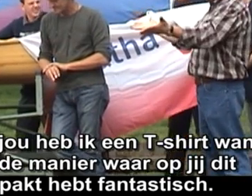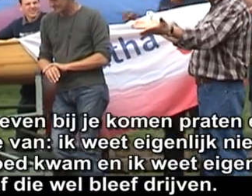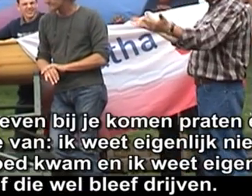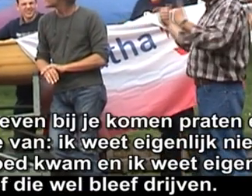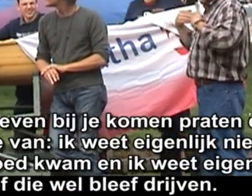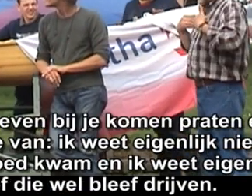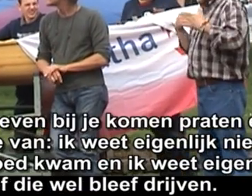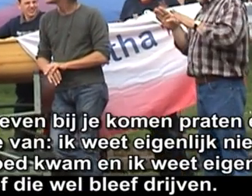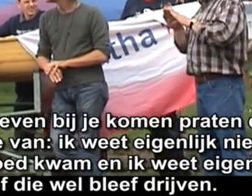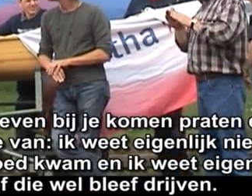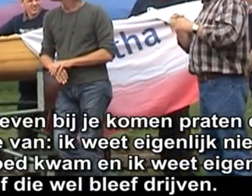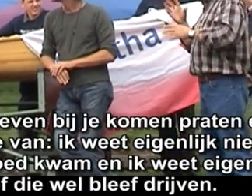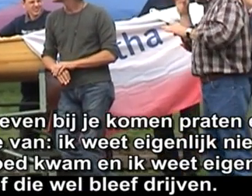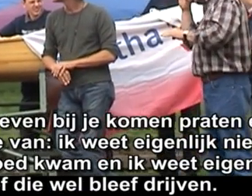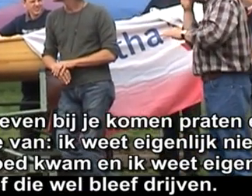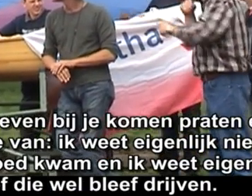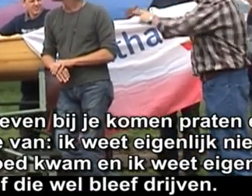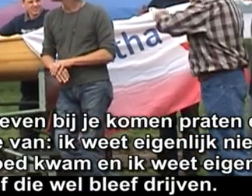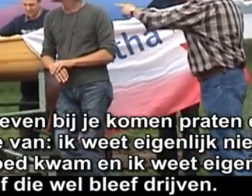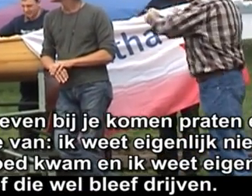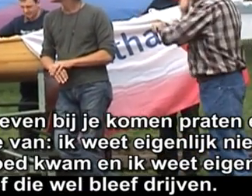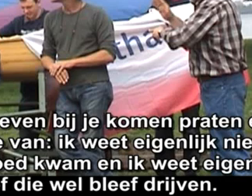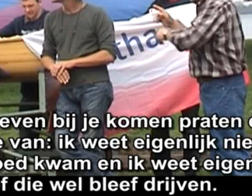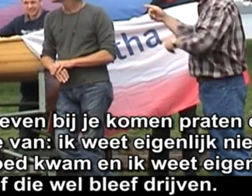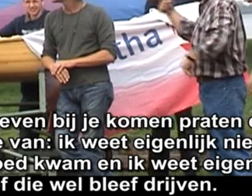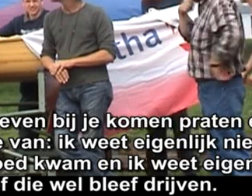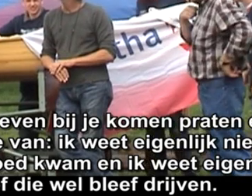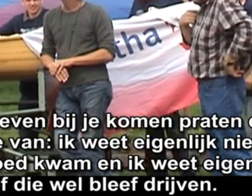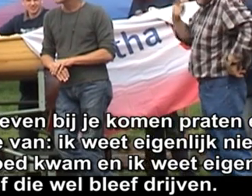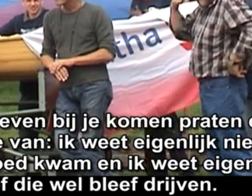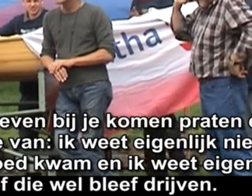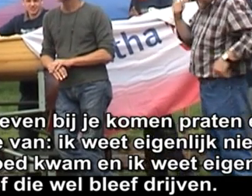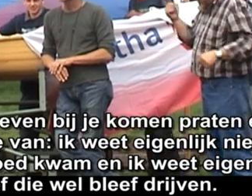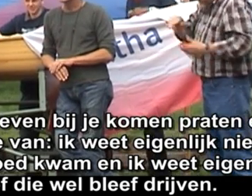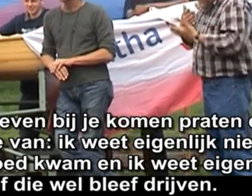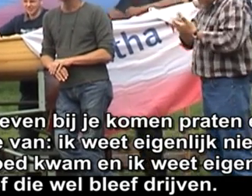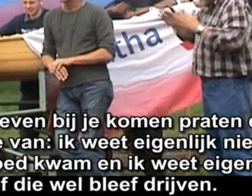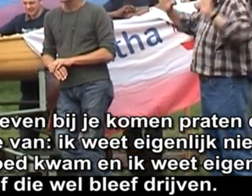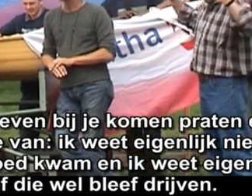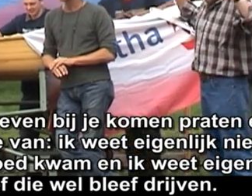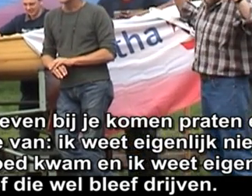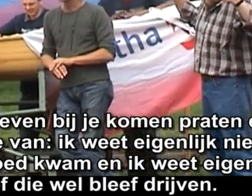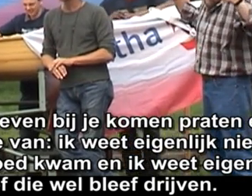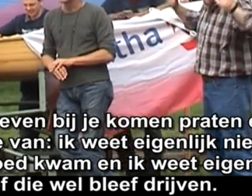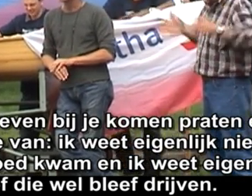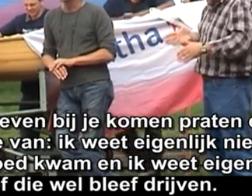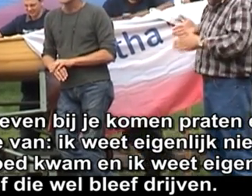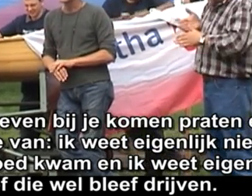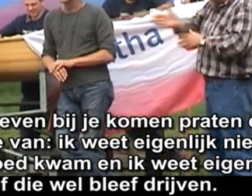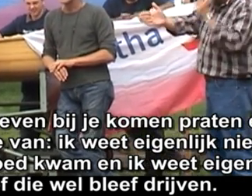even bij je komen praten en dan zeg je van, ik weet eigenlijk niet of het wel goed kwam. Ik weet eigenlijk niet of die wel bleef drijven.